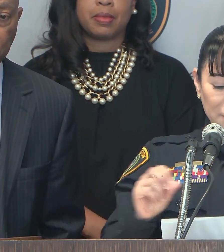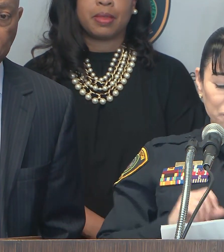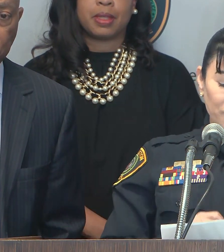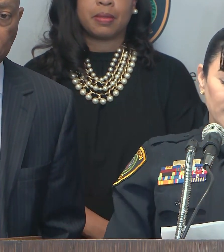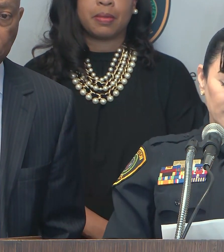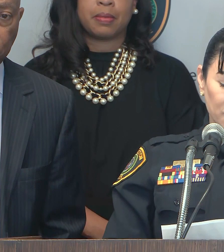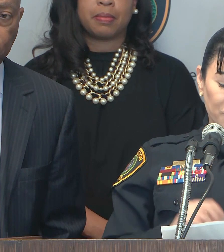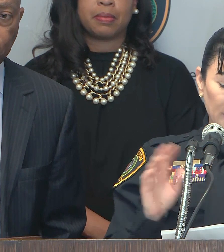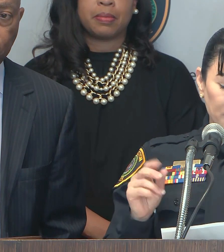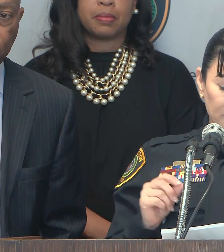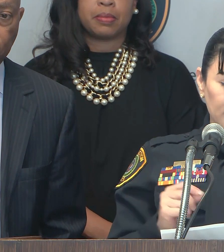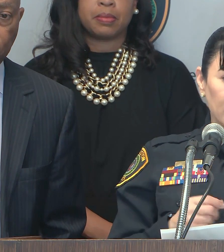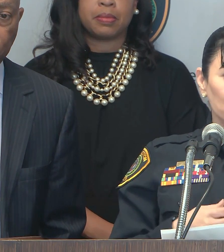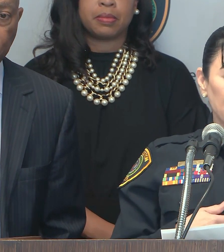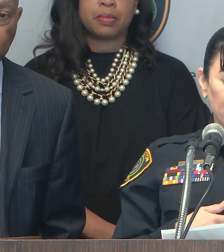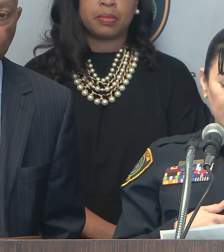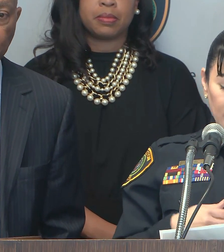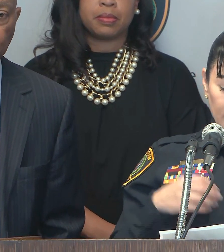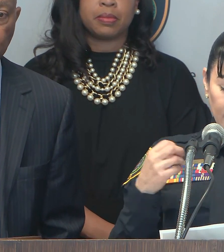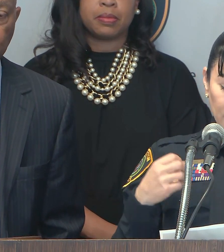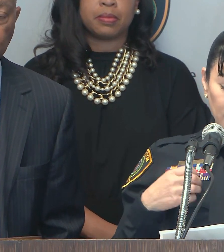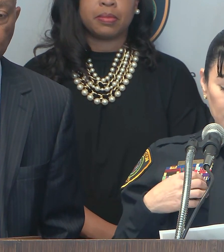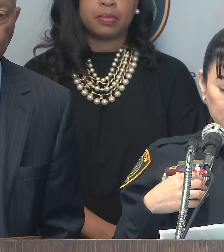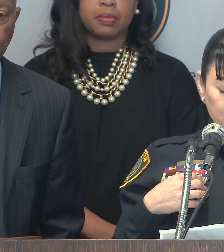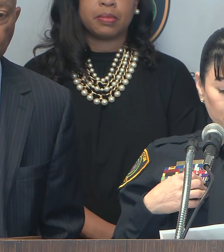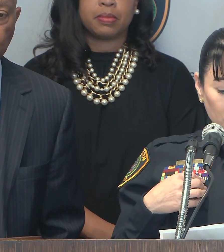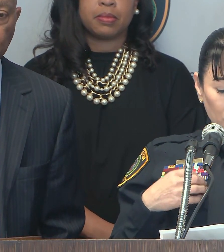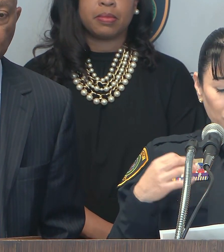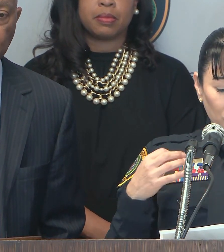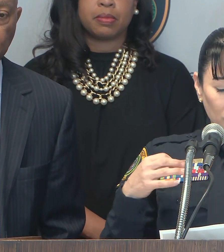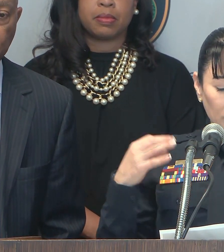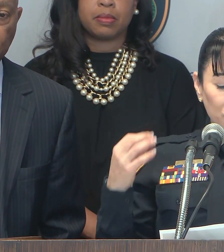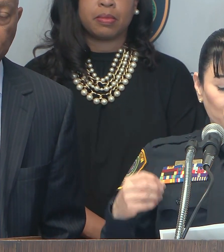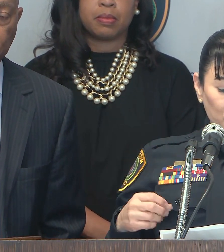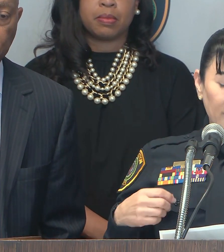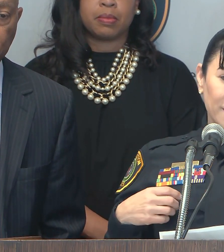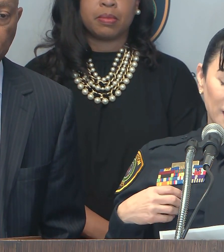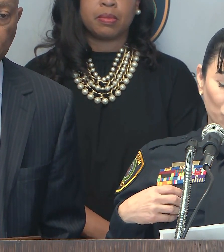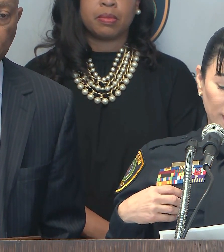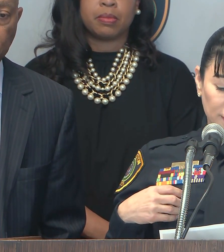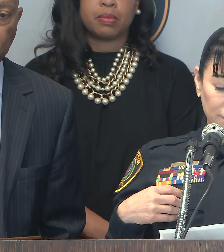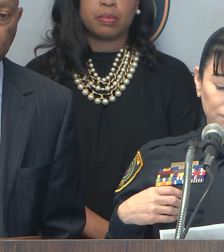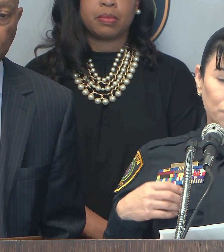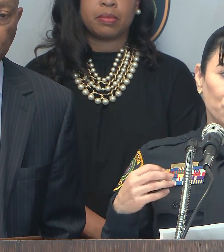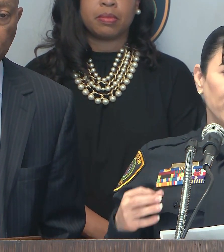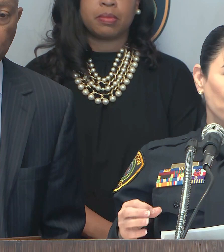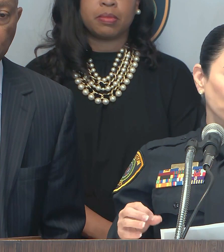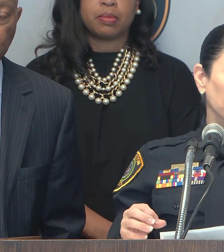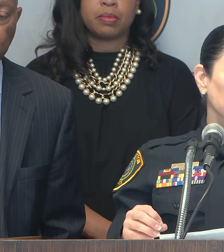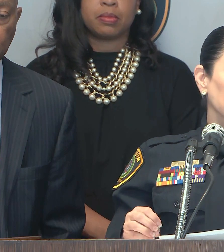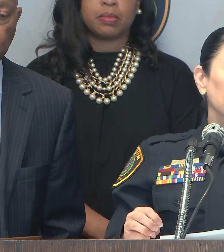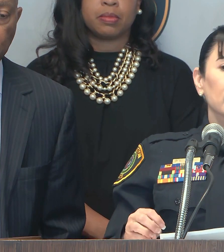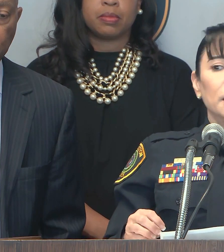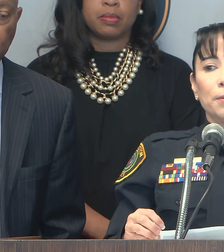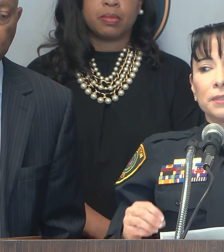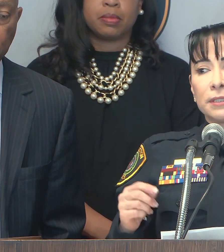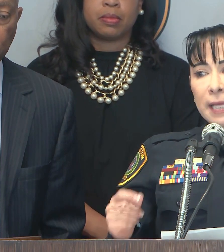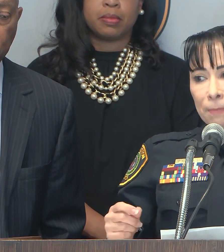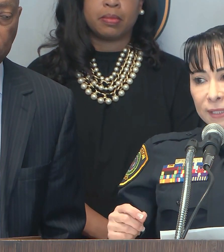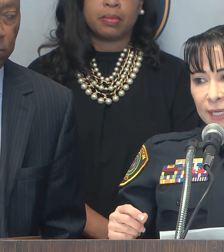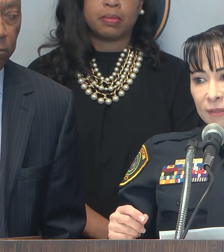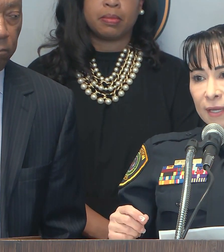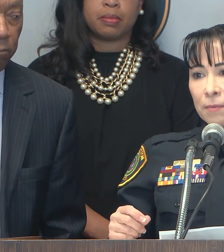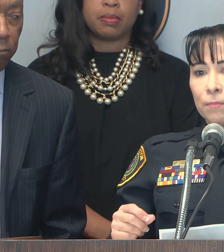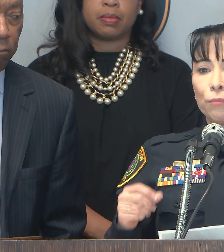adelante de él. Y finalmente tenemos también el Furia al Volante. Por favor,